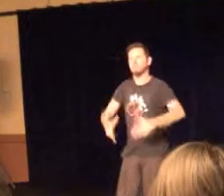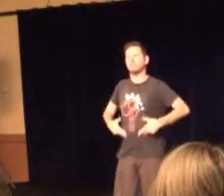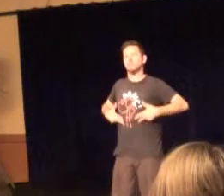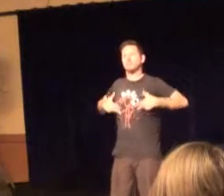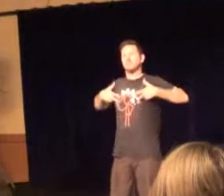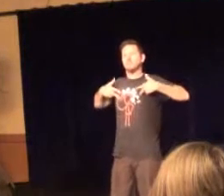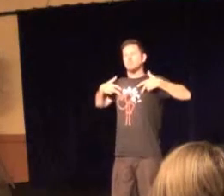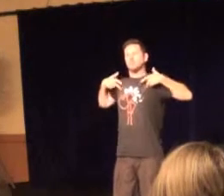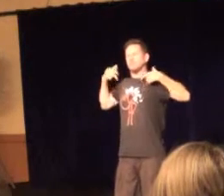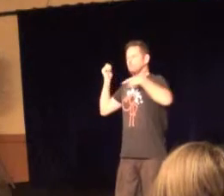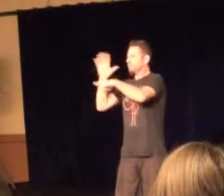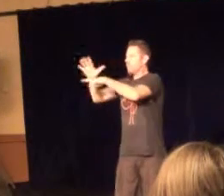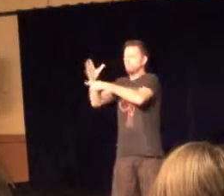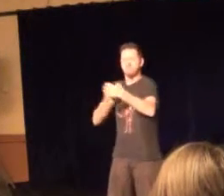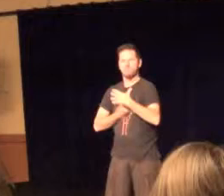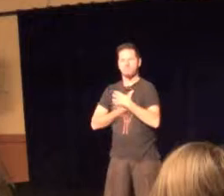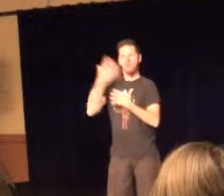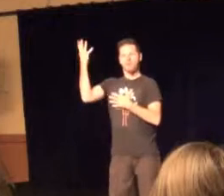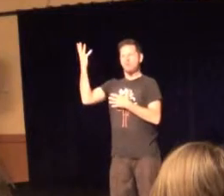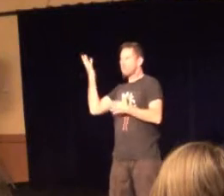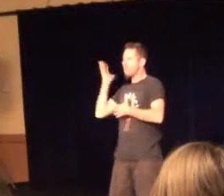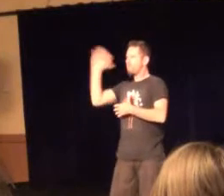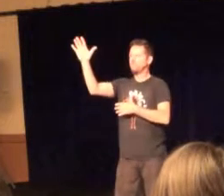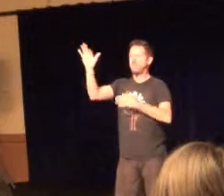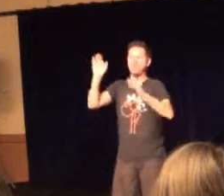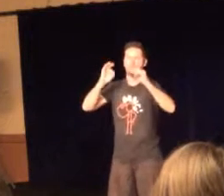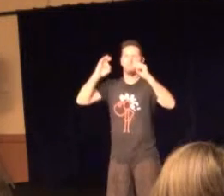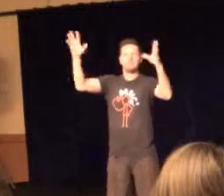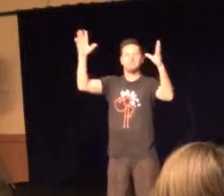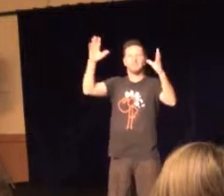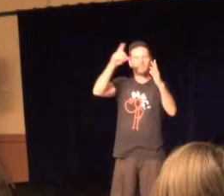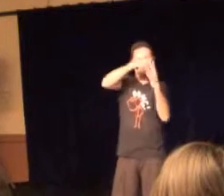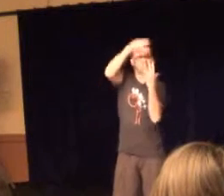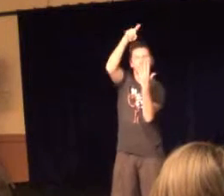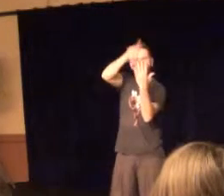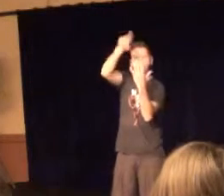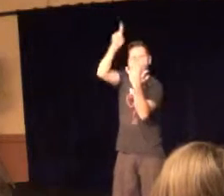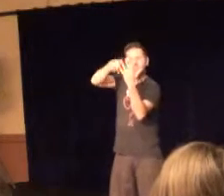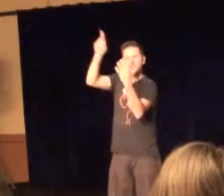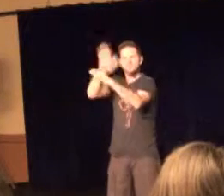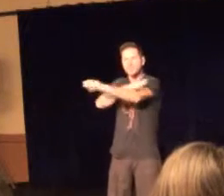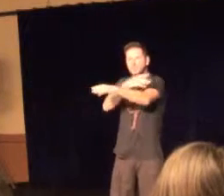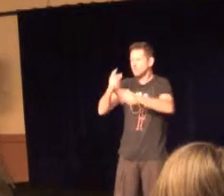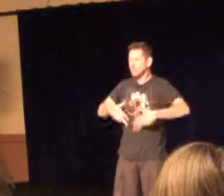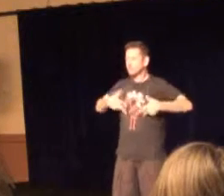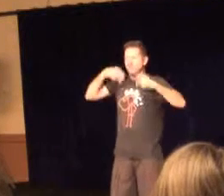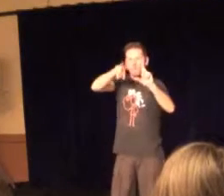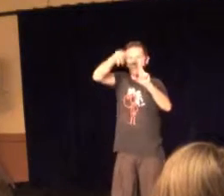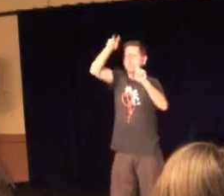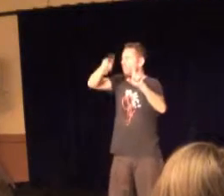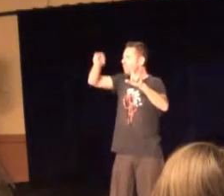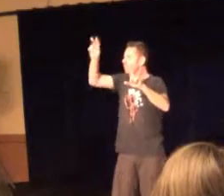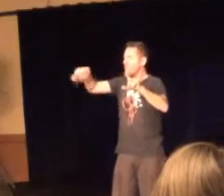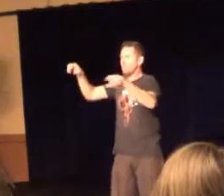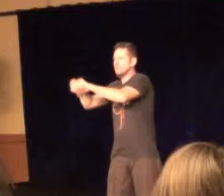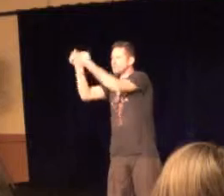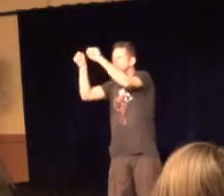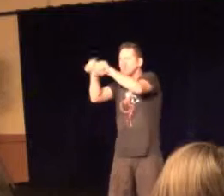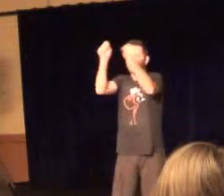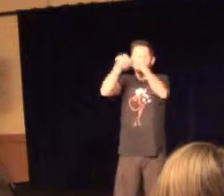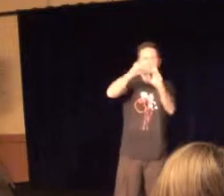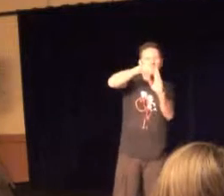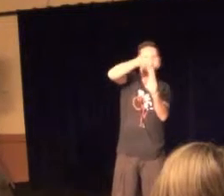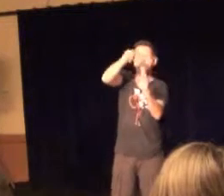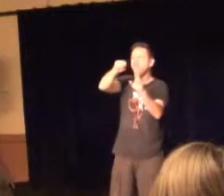Que la vie soit l'œuvre, qu'elle sonne comme un quatrain, qu'elle rime comme un alexandrin, qu'elle joue avec les césures, les